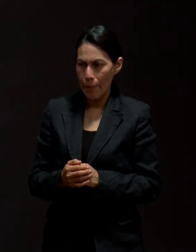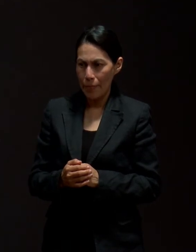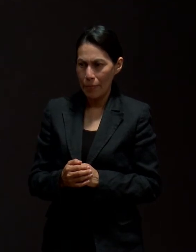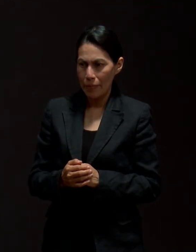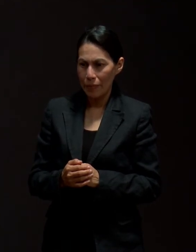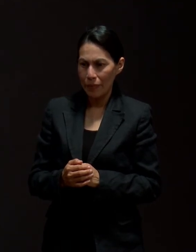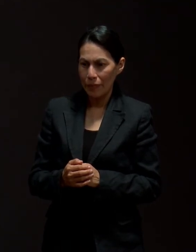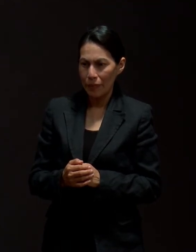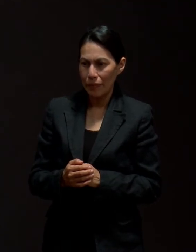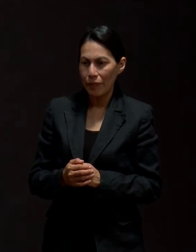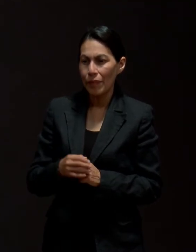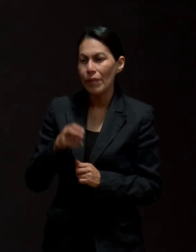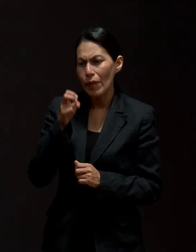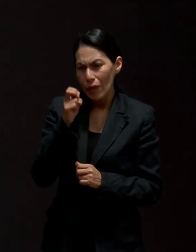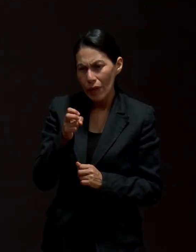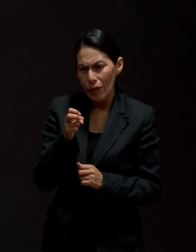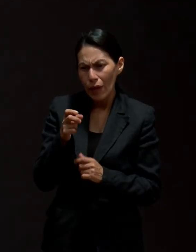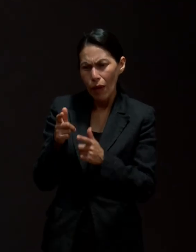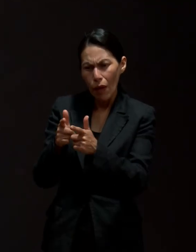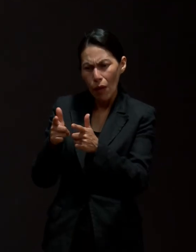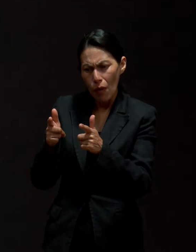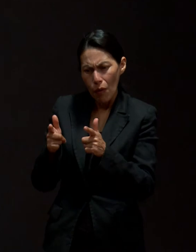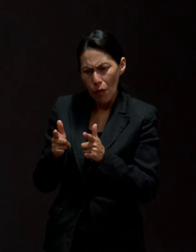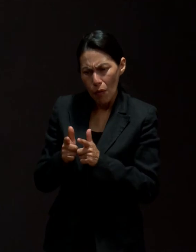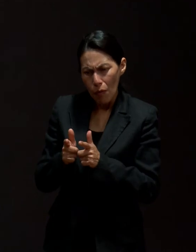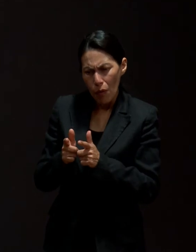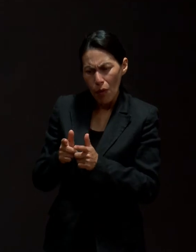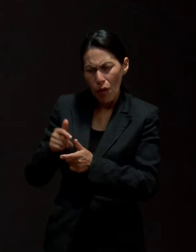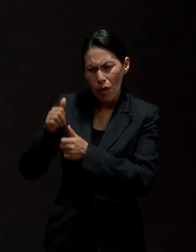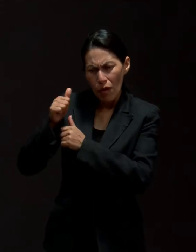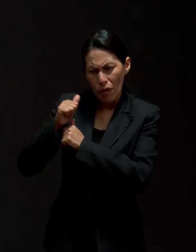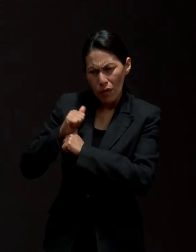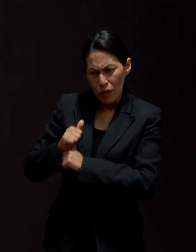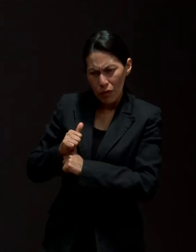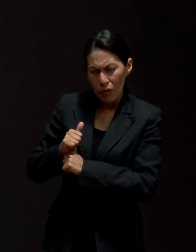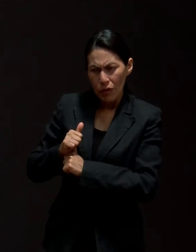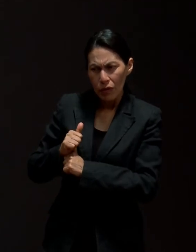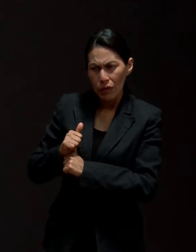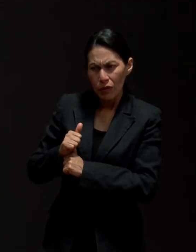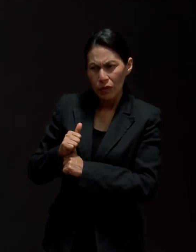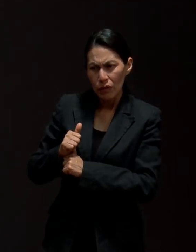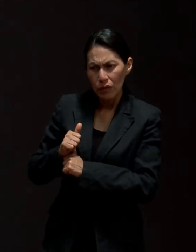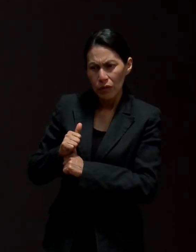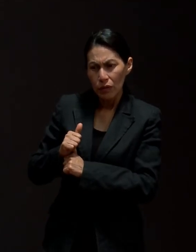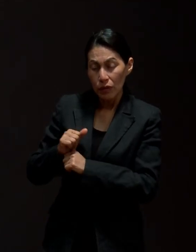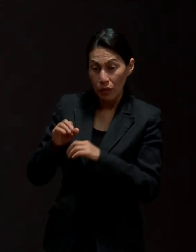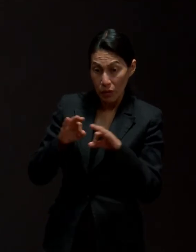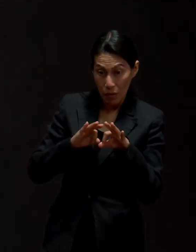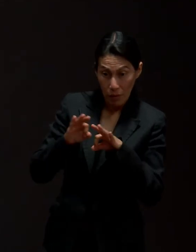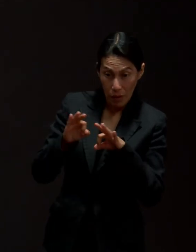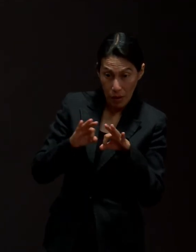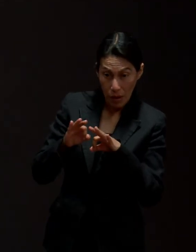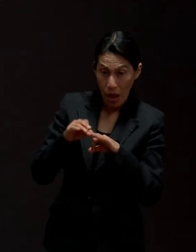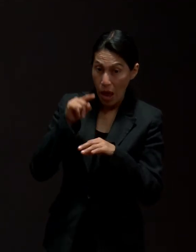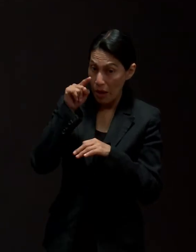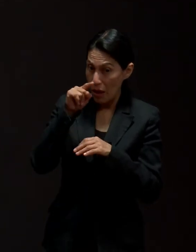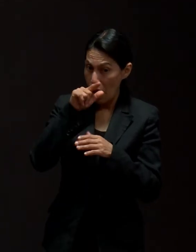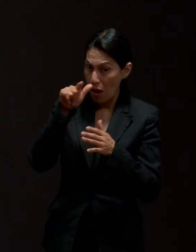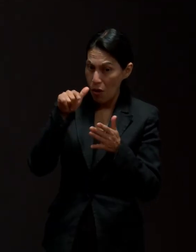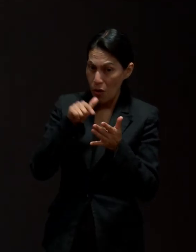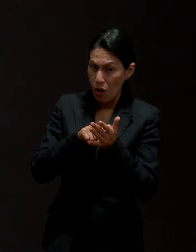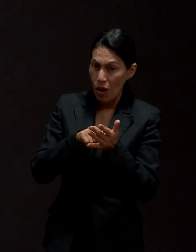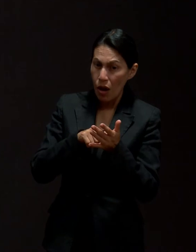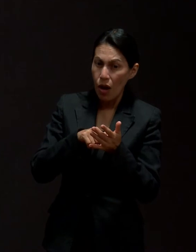tenemos a los directivos del grupo, trabajando